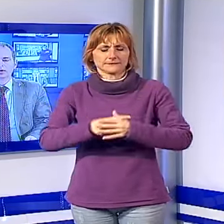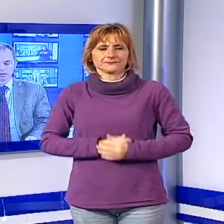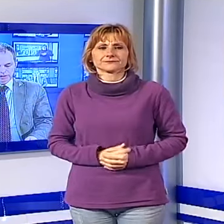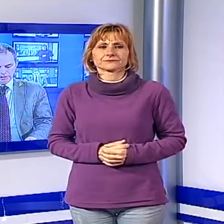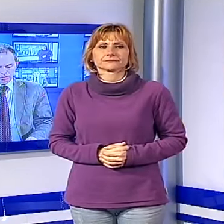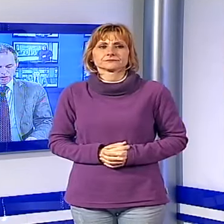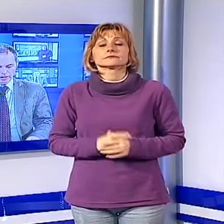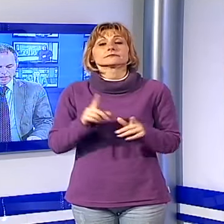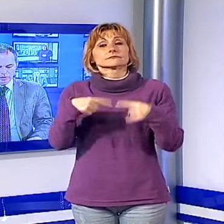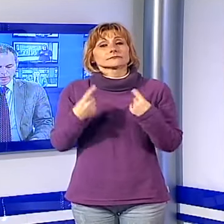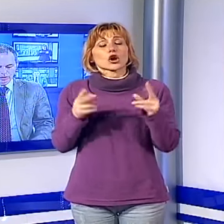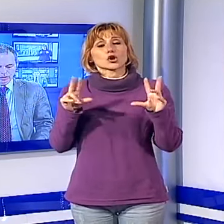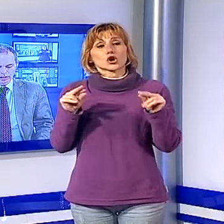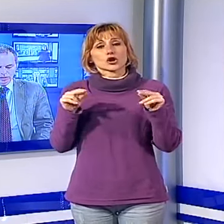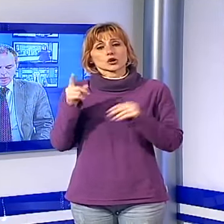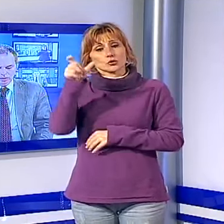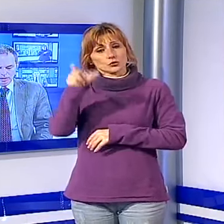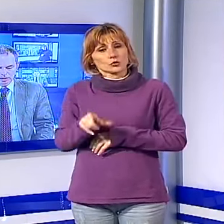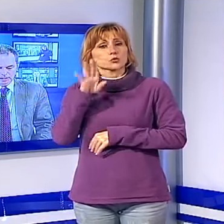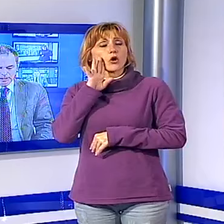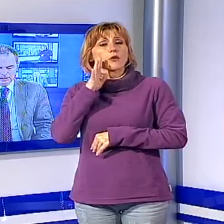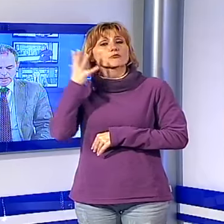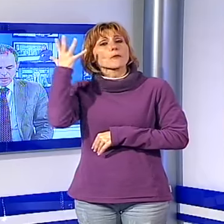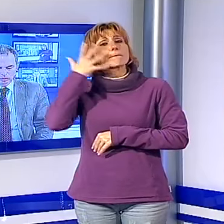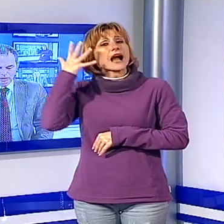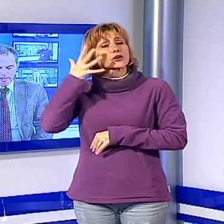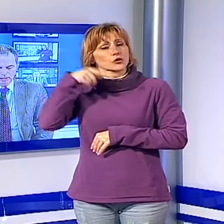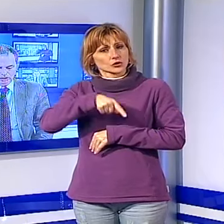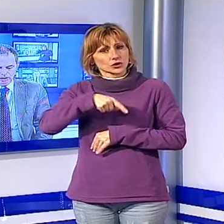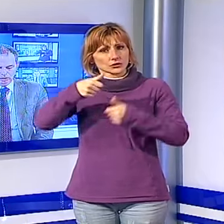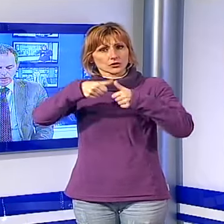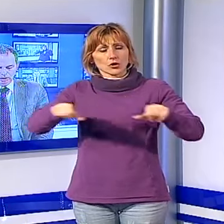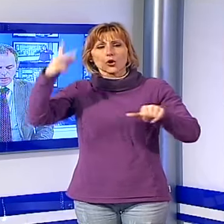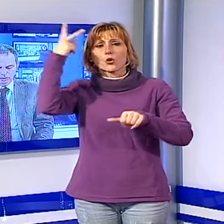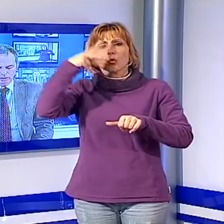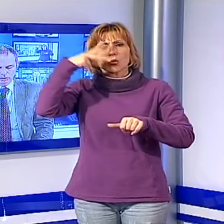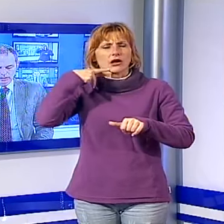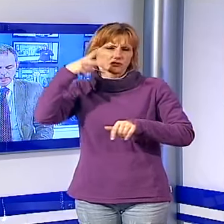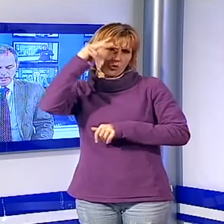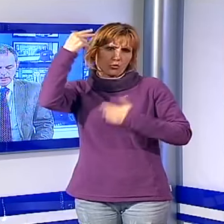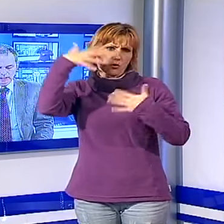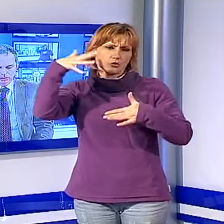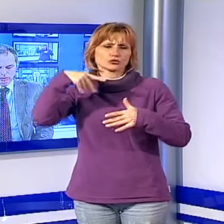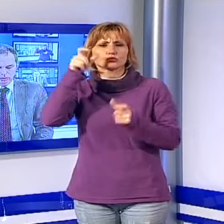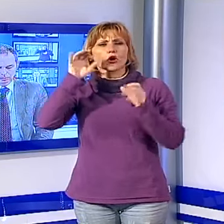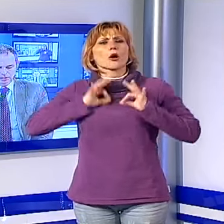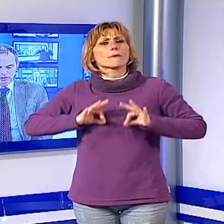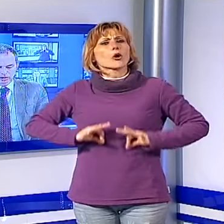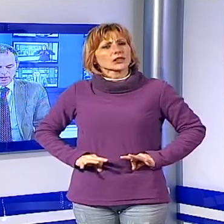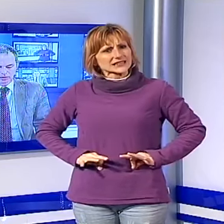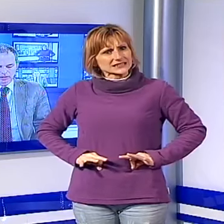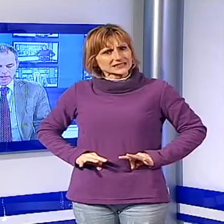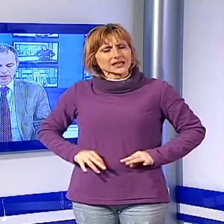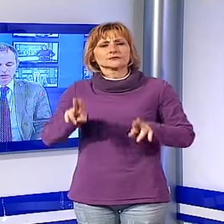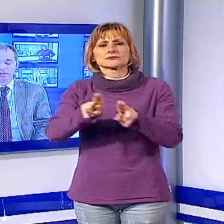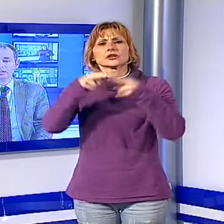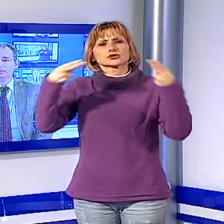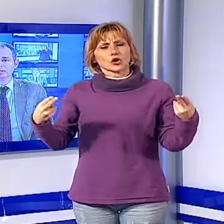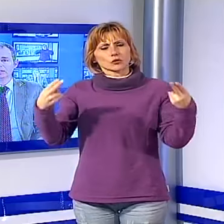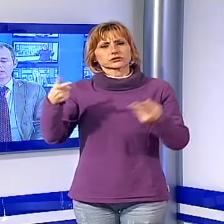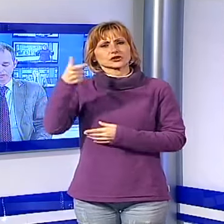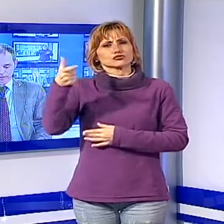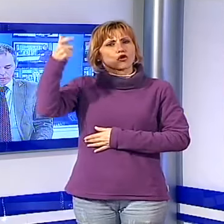Ancora notizie di cronaca, un marocchino residente a Lucca e già noto all'autorità giudiziaria è stato sorpreso nella nottata di